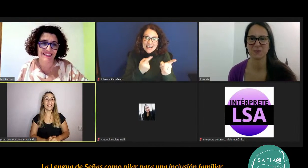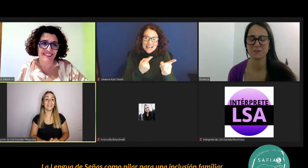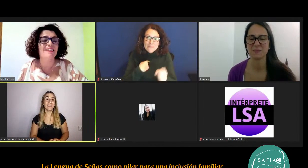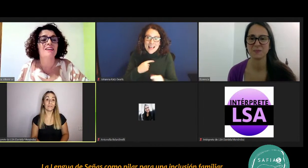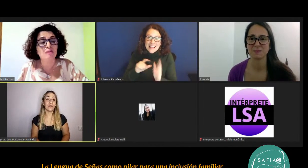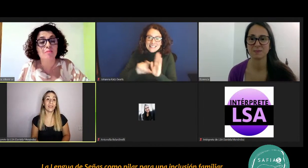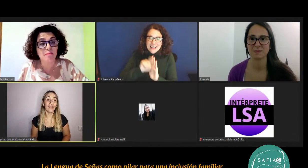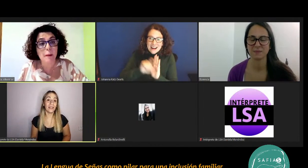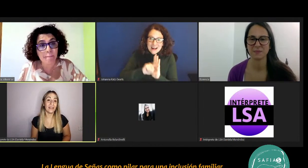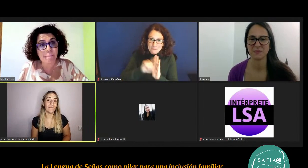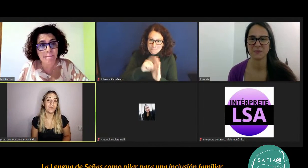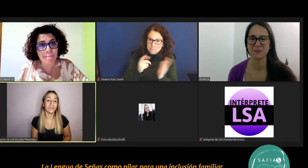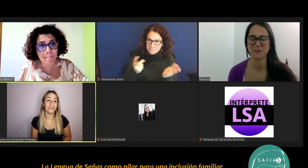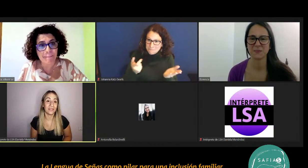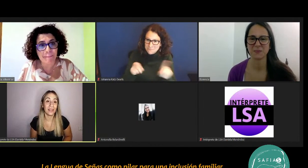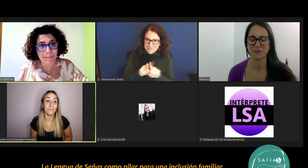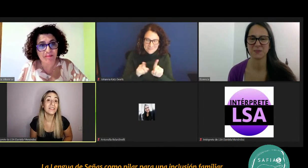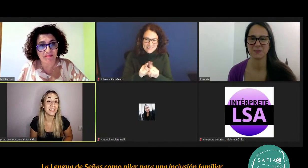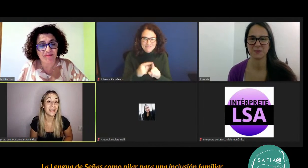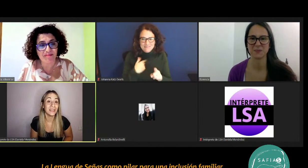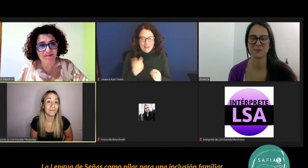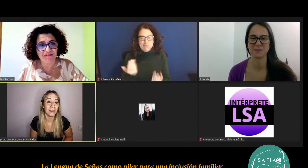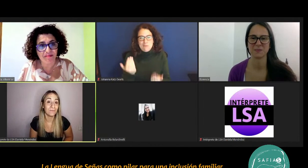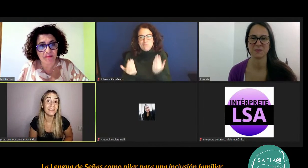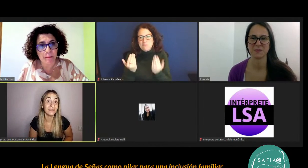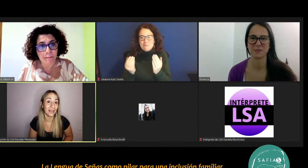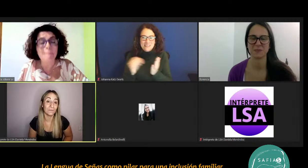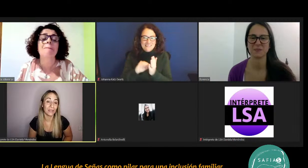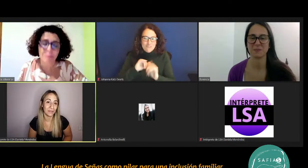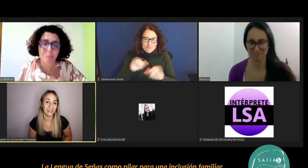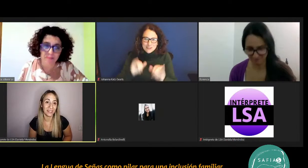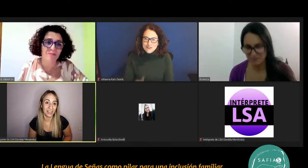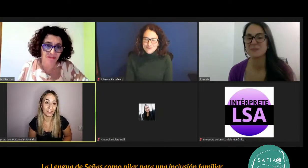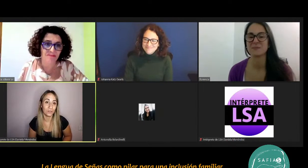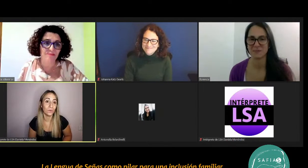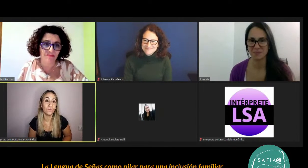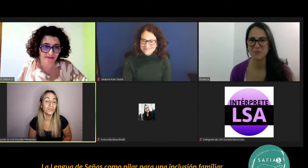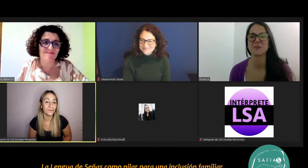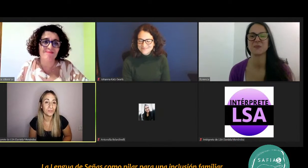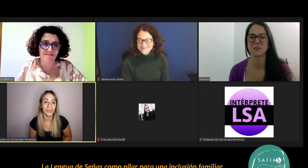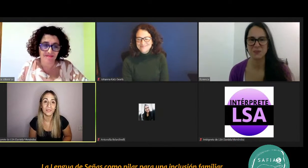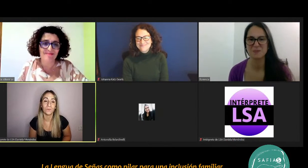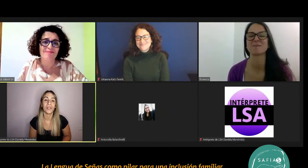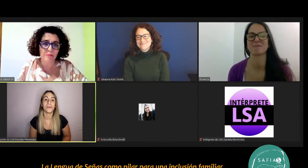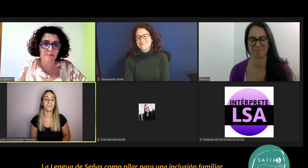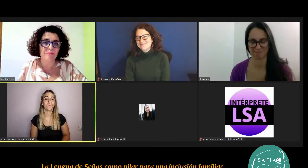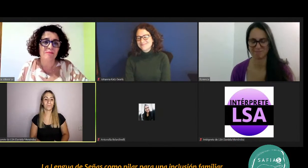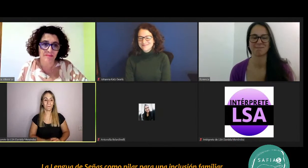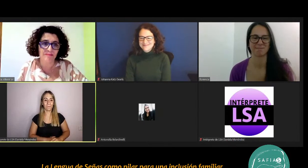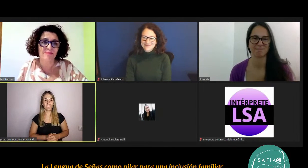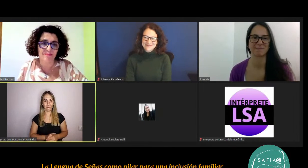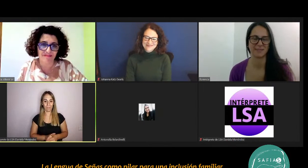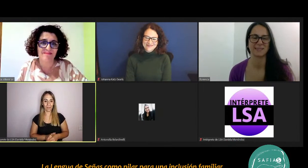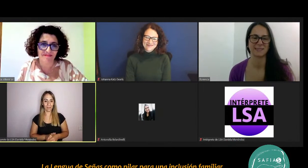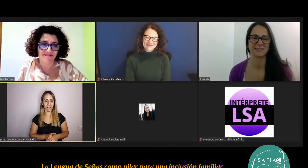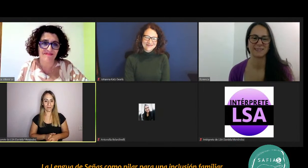También, gracias a usted, pueden seguir mi Instagram también si quieren, subo mucha información por ahí.